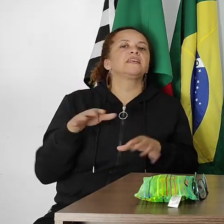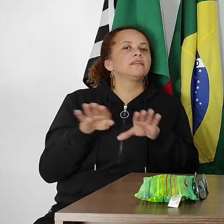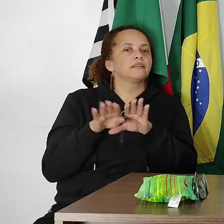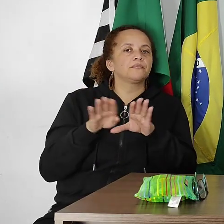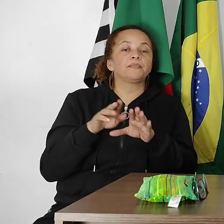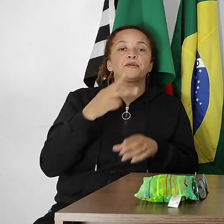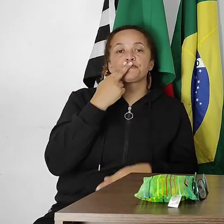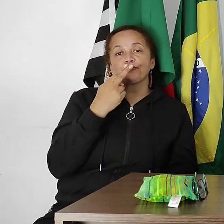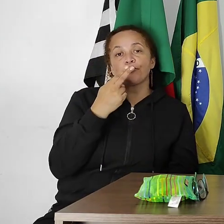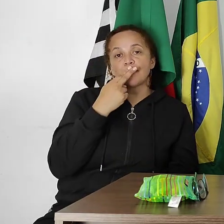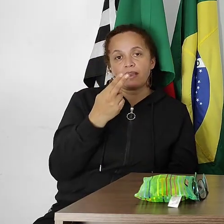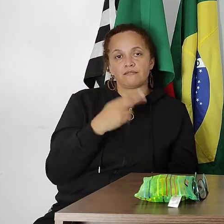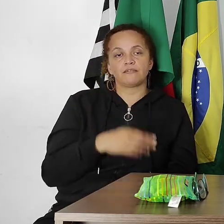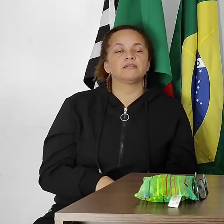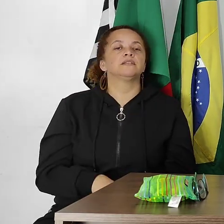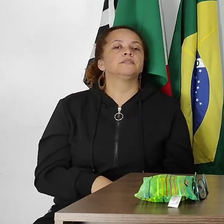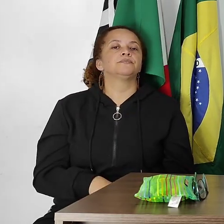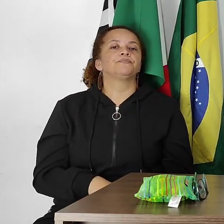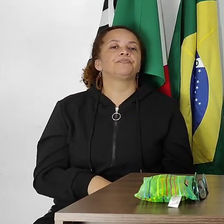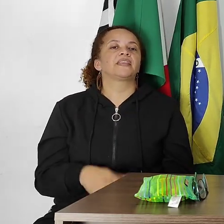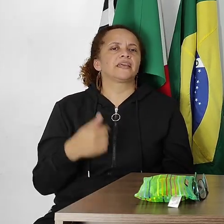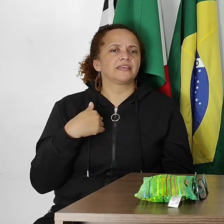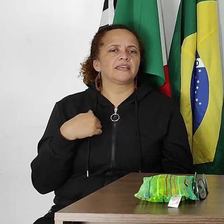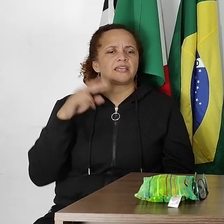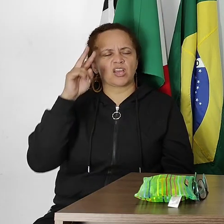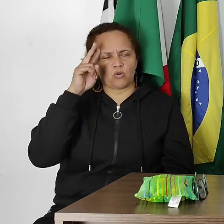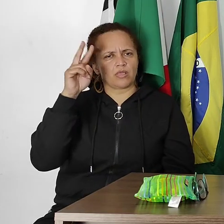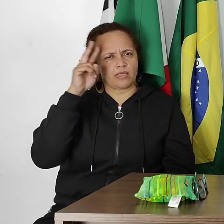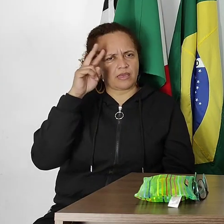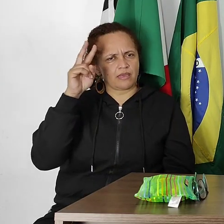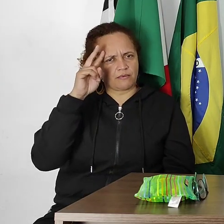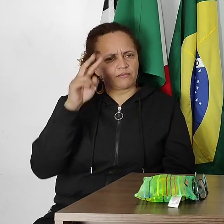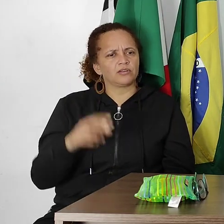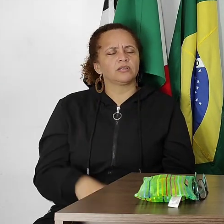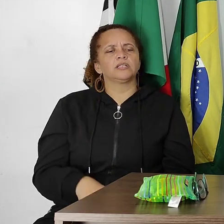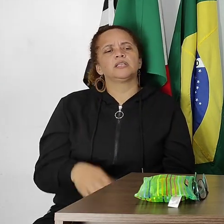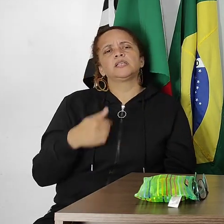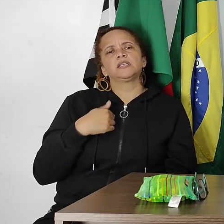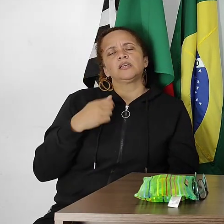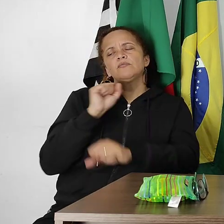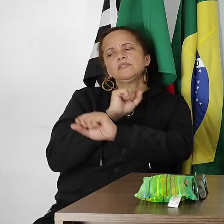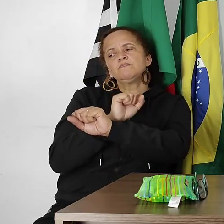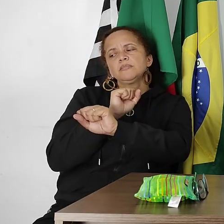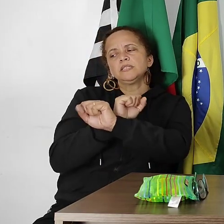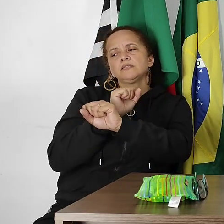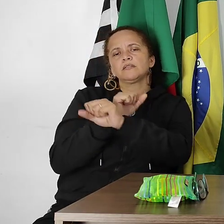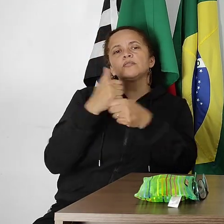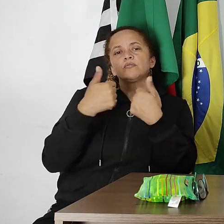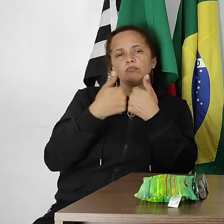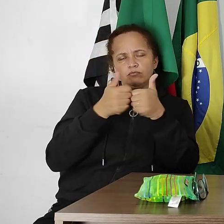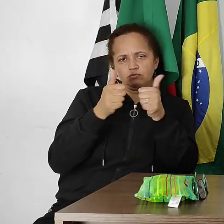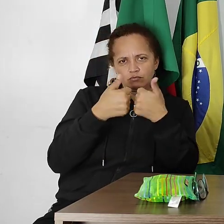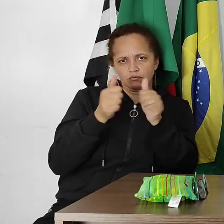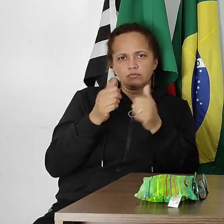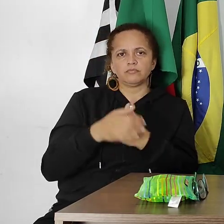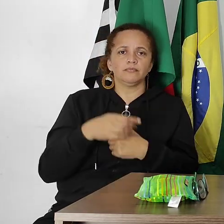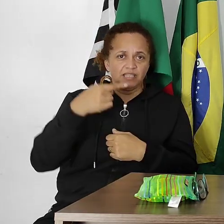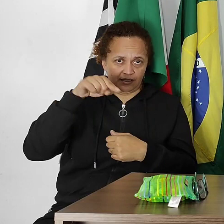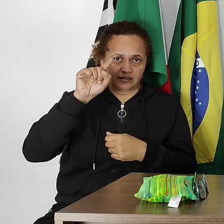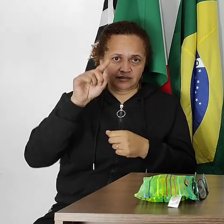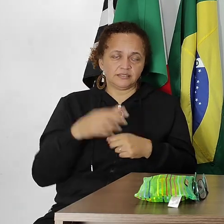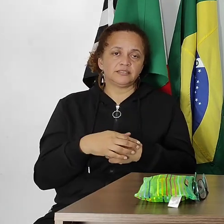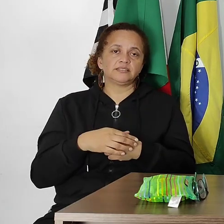de fumar. Eu lembro que eu estava na calçada ali, né? Esperando o ônibus para chegar para ir em uma das visitas.